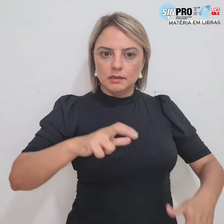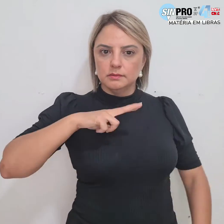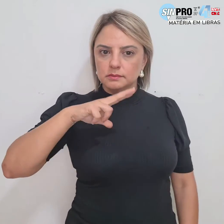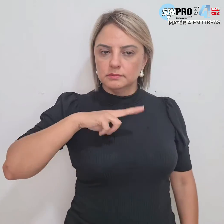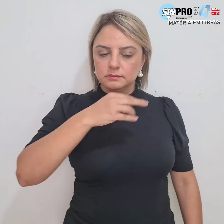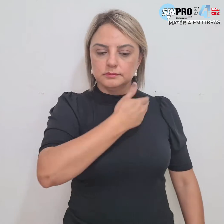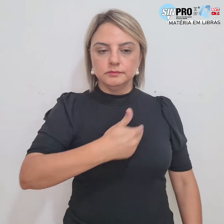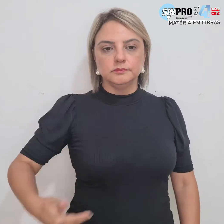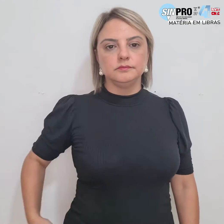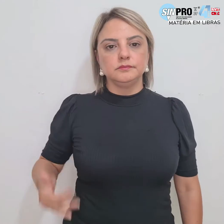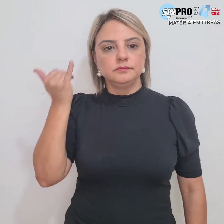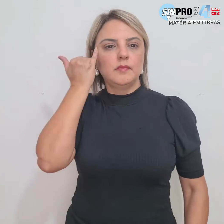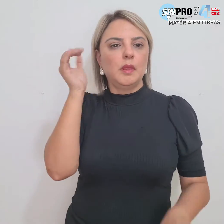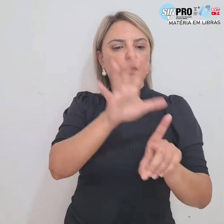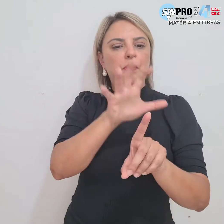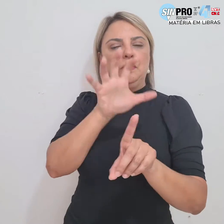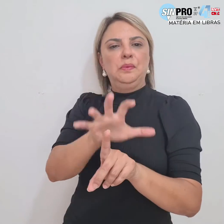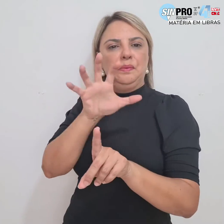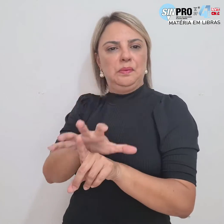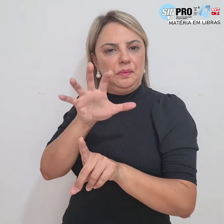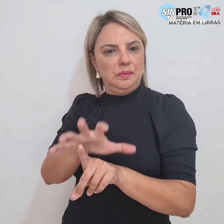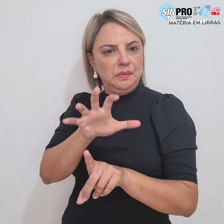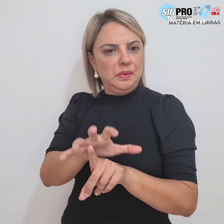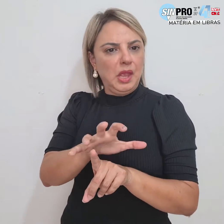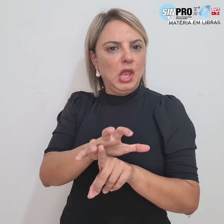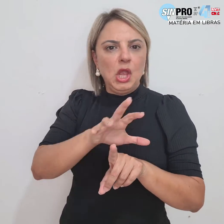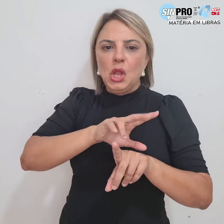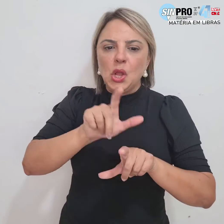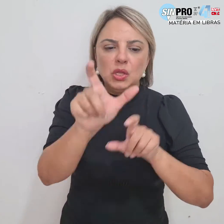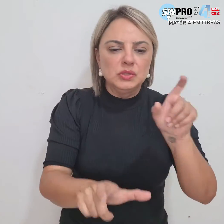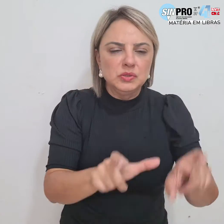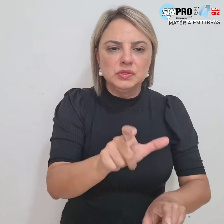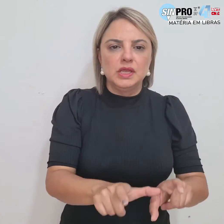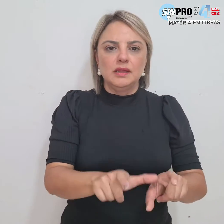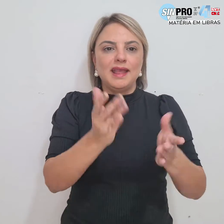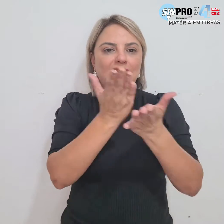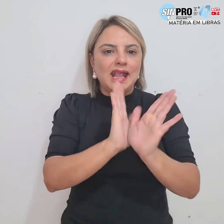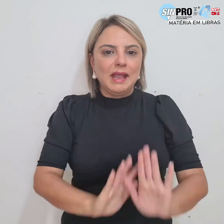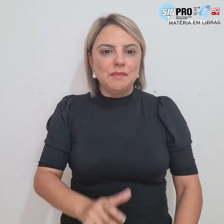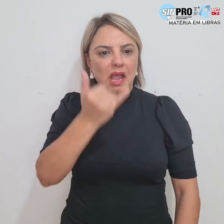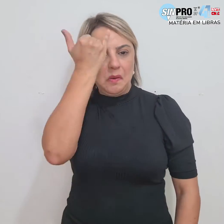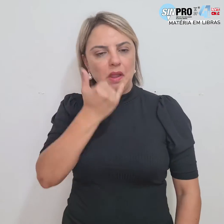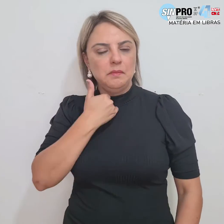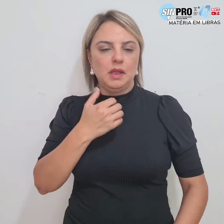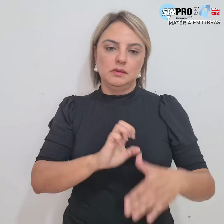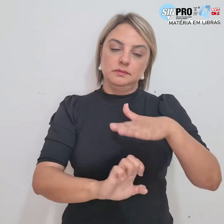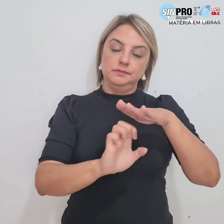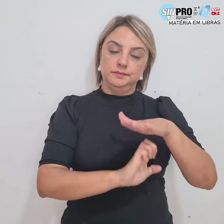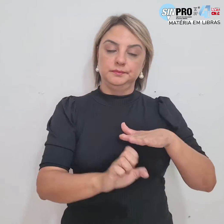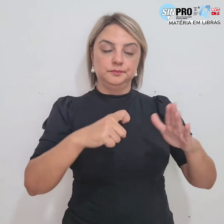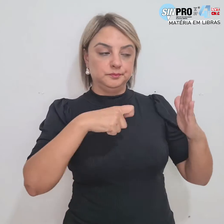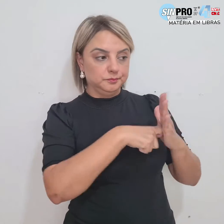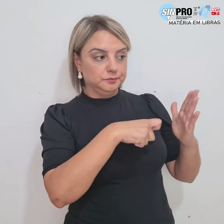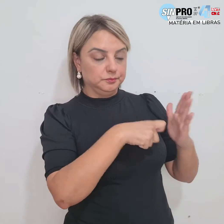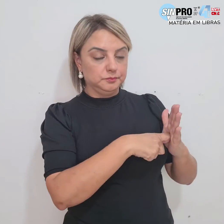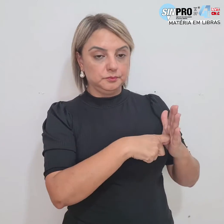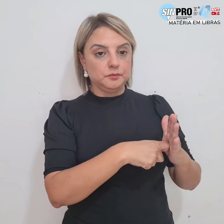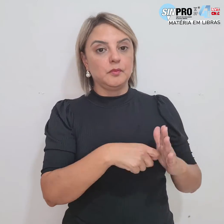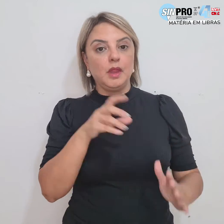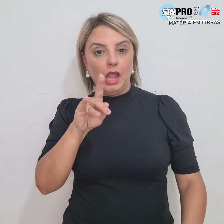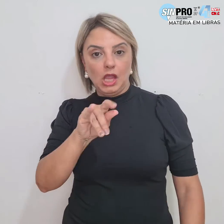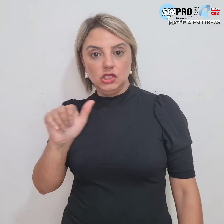para o setor privado, o governo ibanês ataca e tenta, de todas as formas, destruir a imagem da empresa, denuncia.